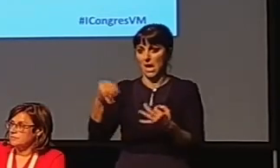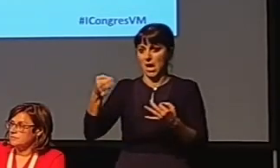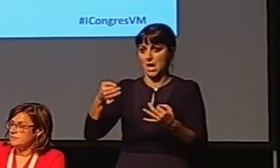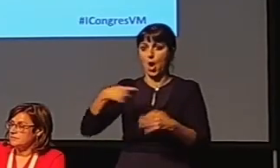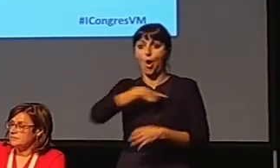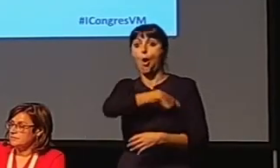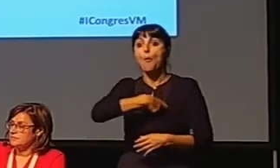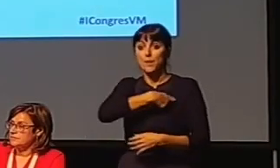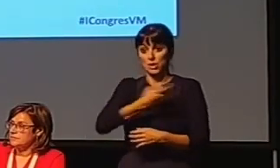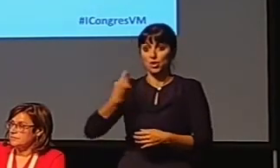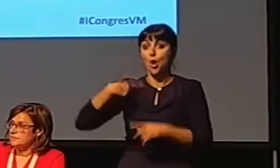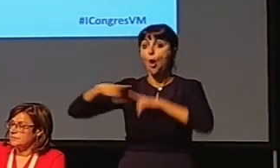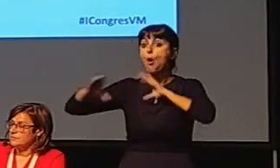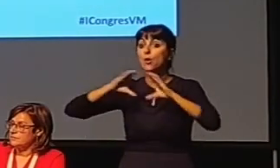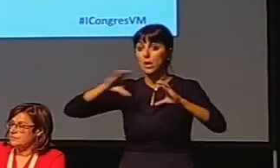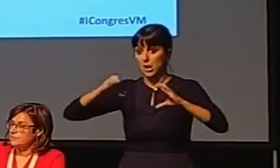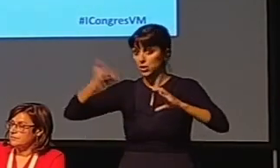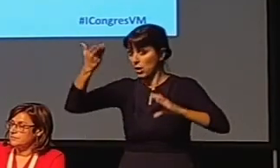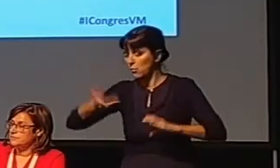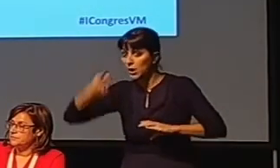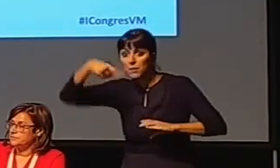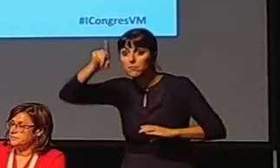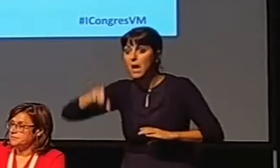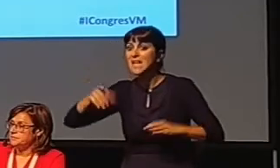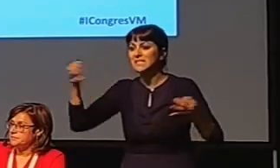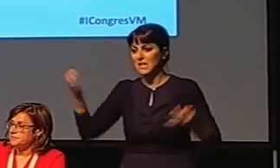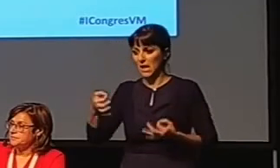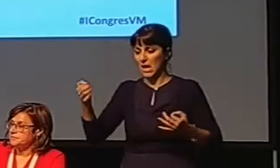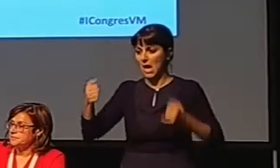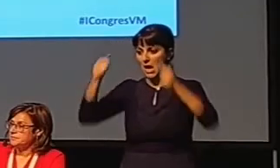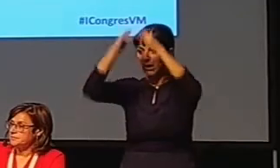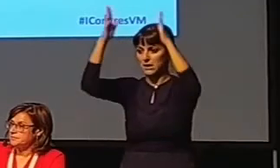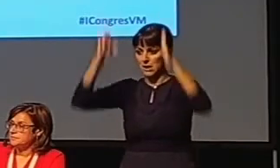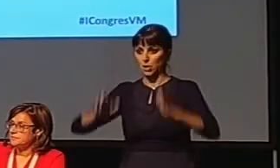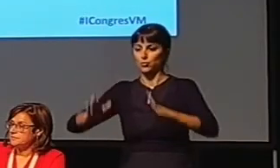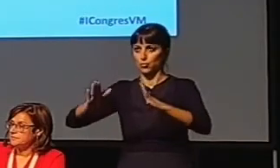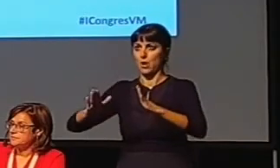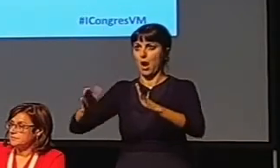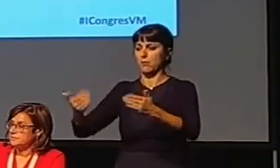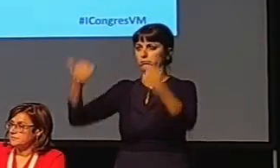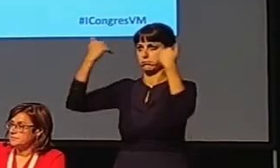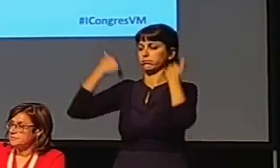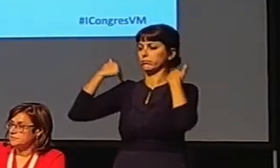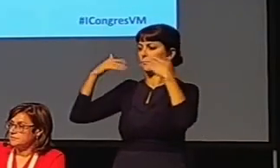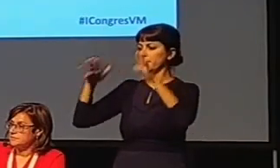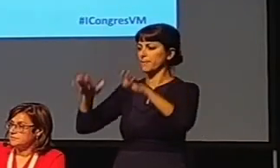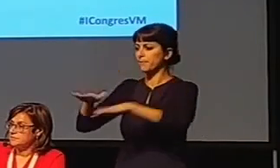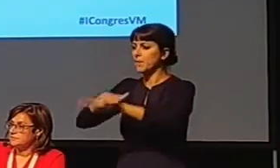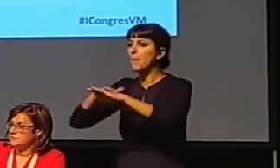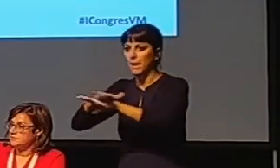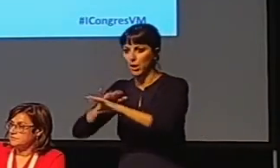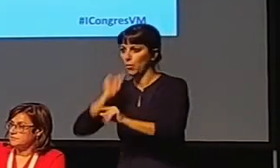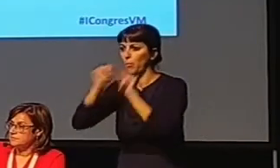comissió de coordinació directament amb el tema institucionalment, perdó, que estic escupint aquí,